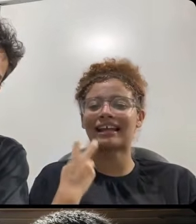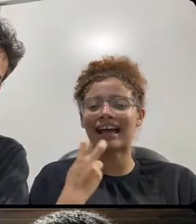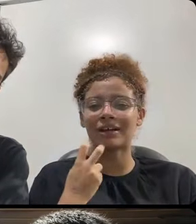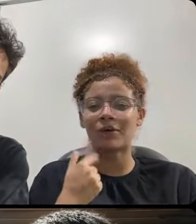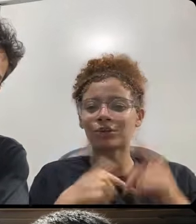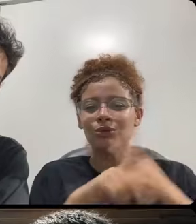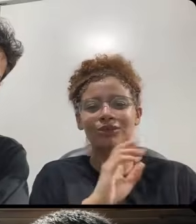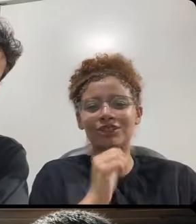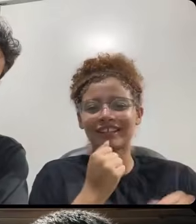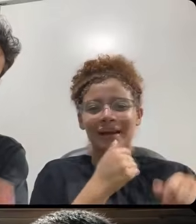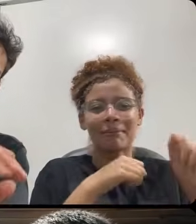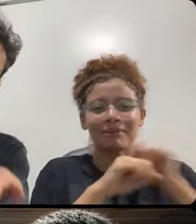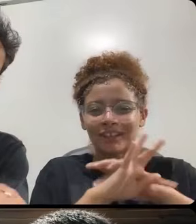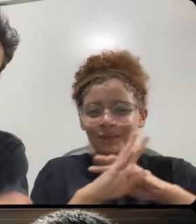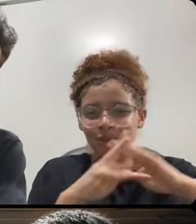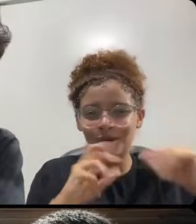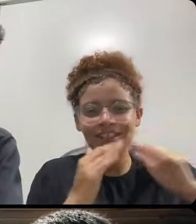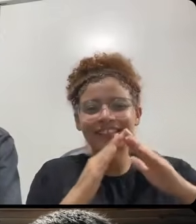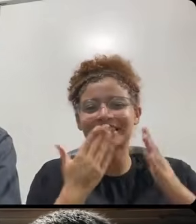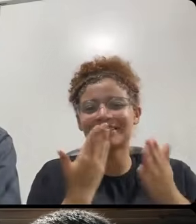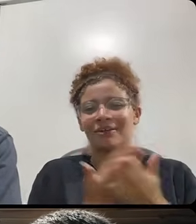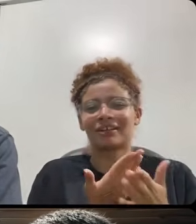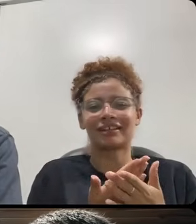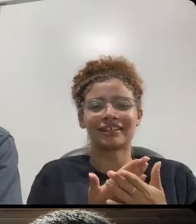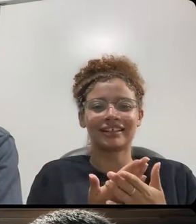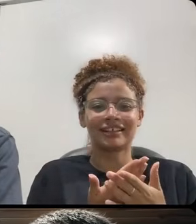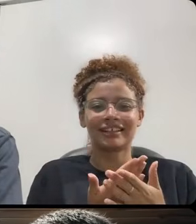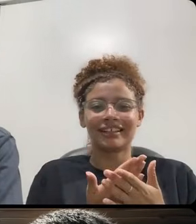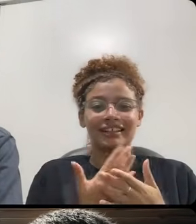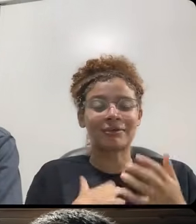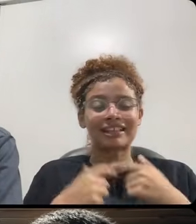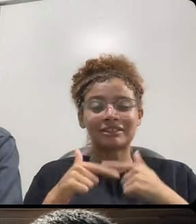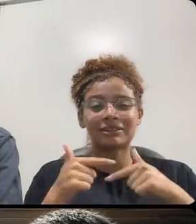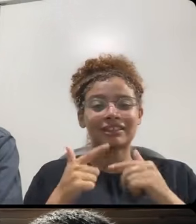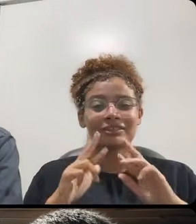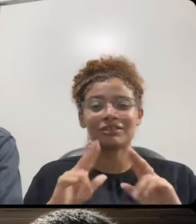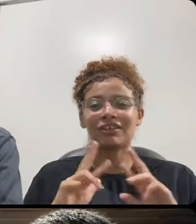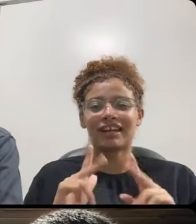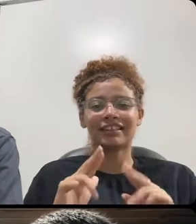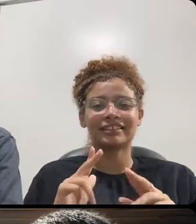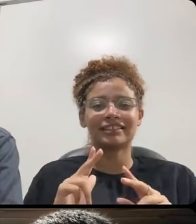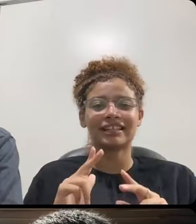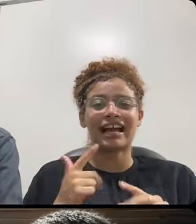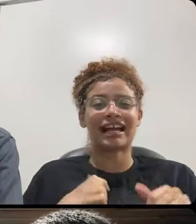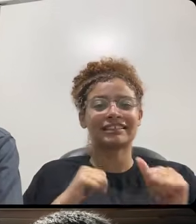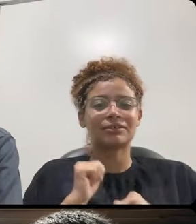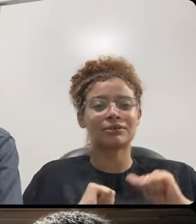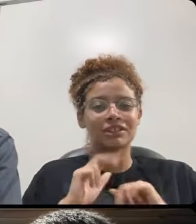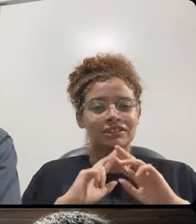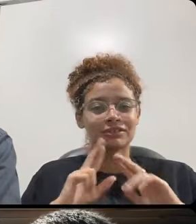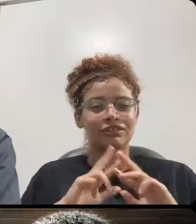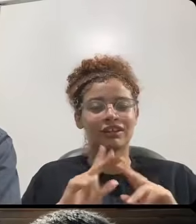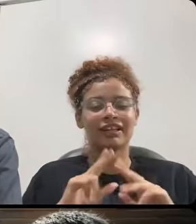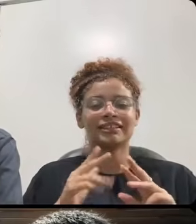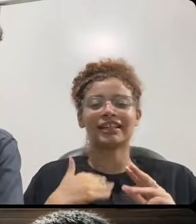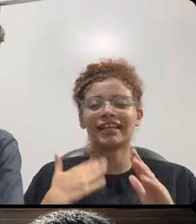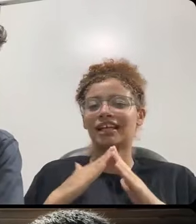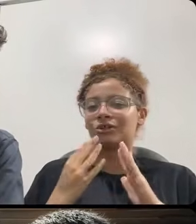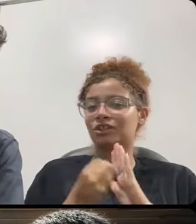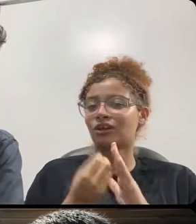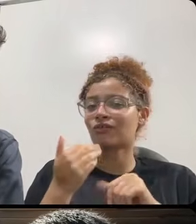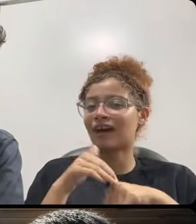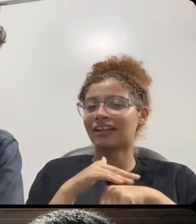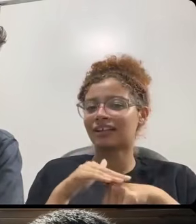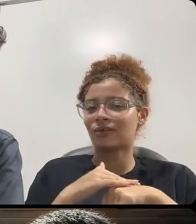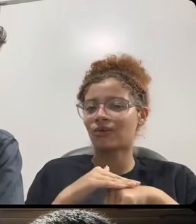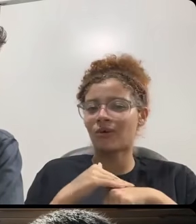a falar, enquanto o outro já está aprontando todas na escola. Então as lutas são diferentes, as angústias são diferentes, e a